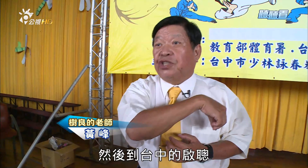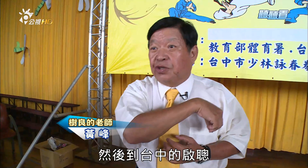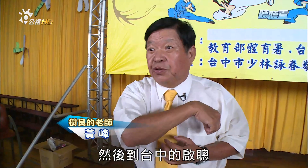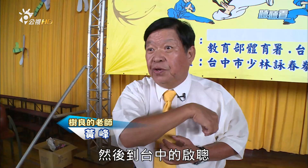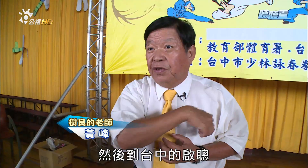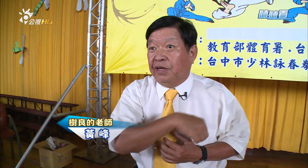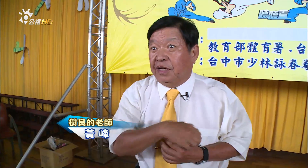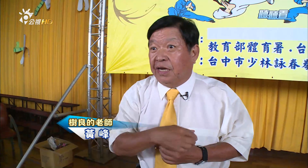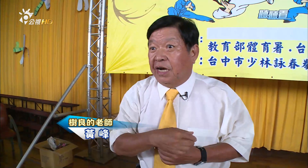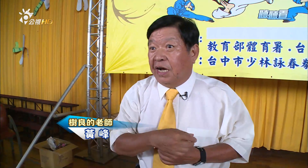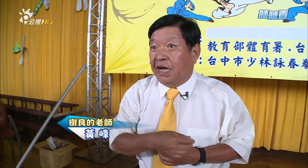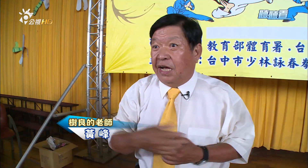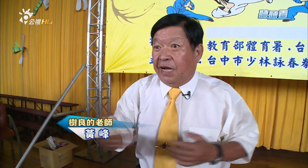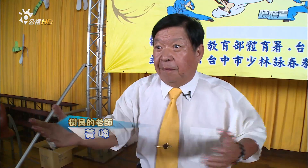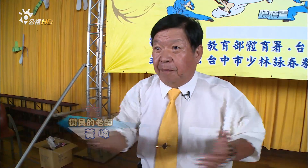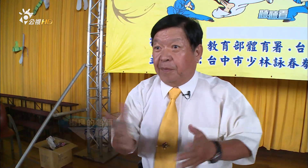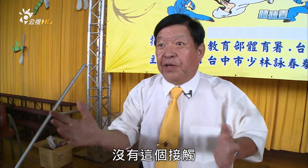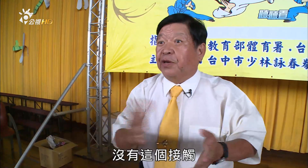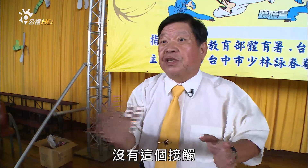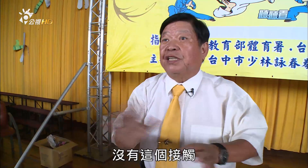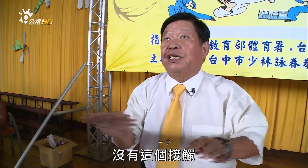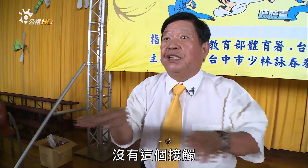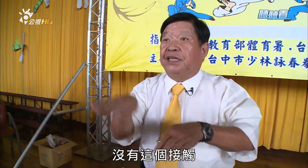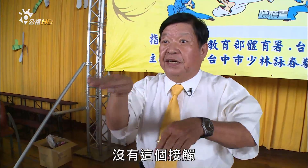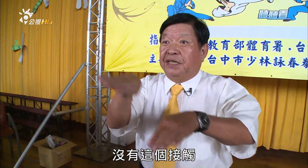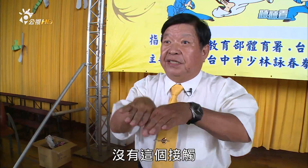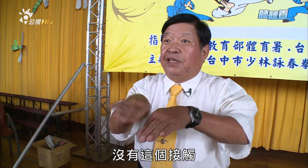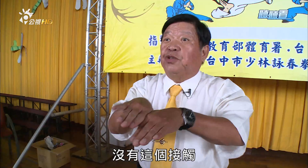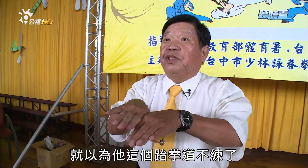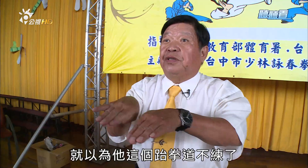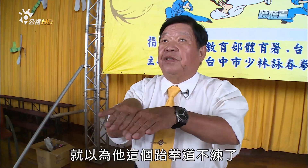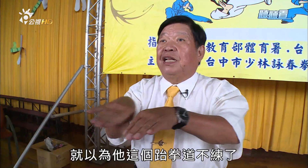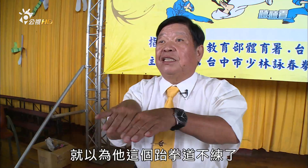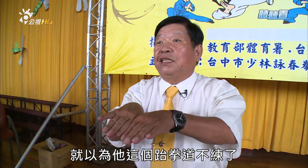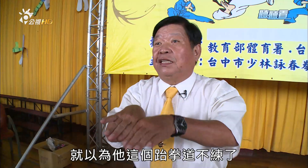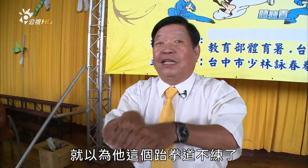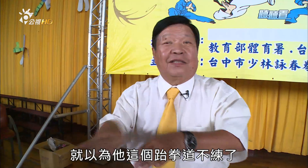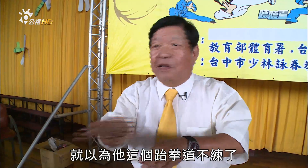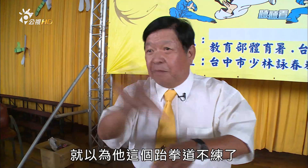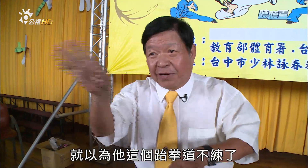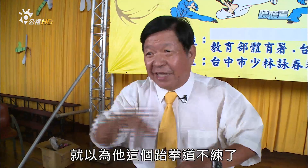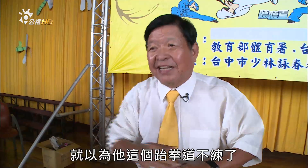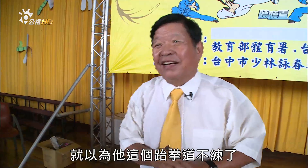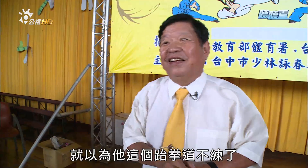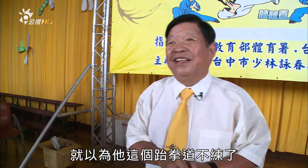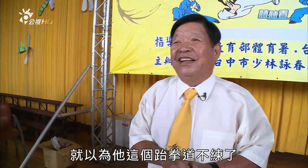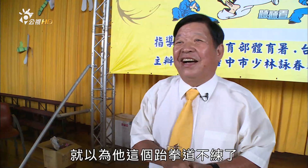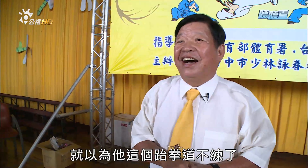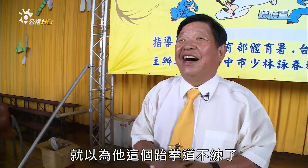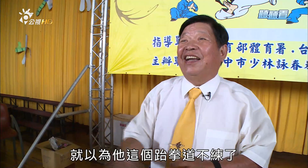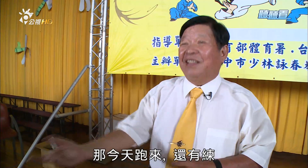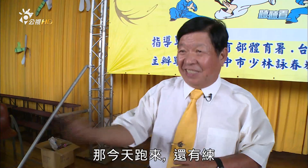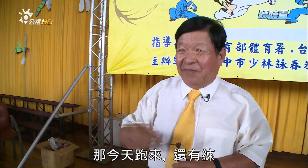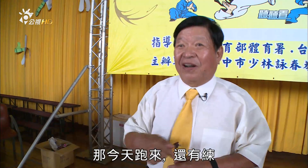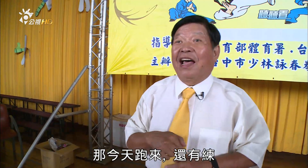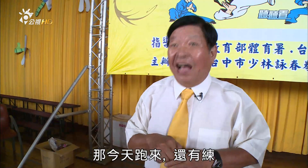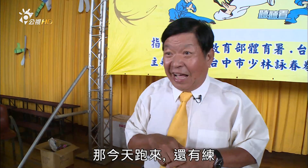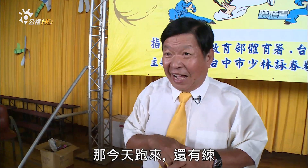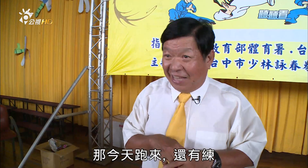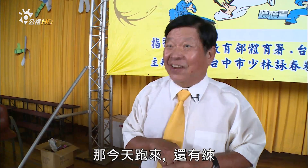聪，没有这个。接着说，以为他这个跆拳道不练了啊，那今天跑了啊，还有